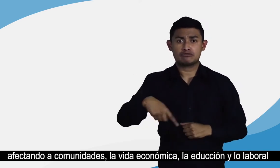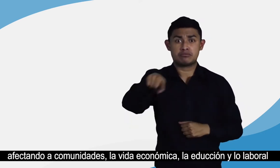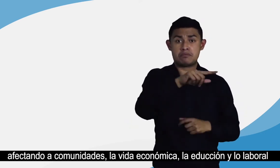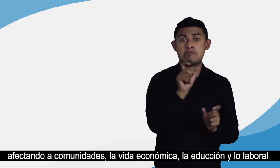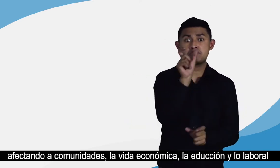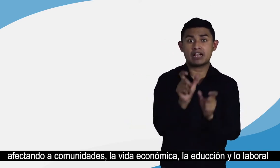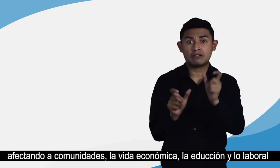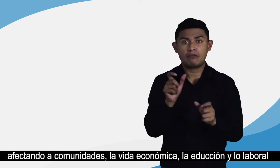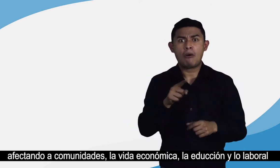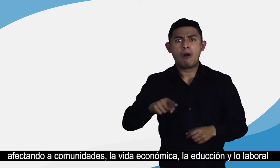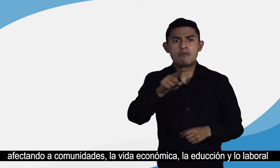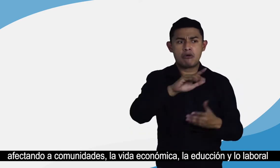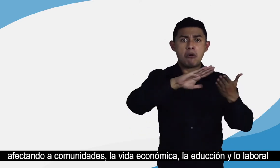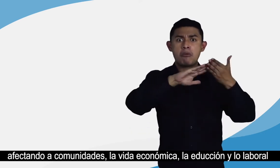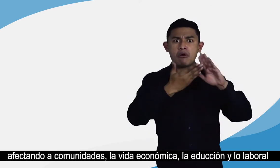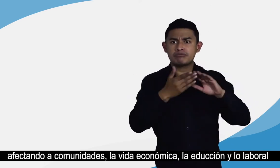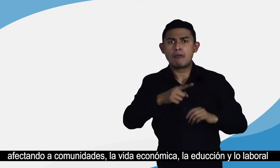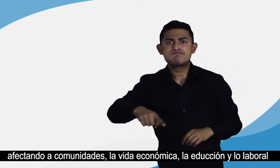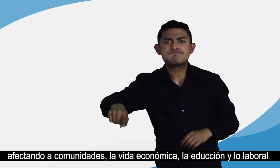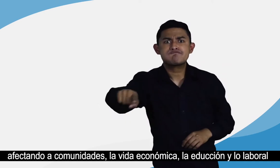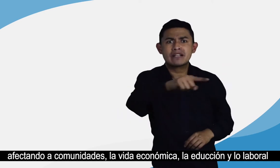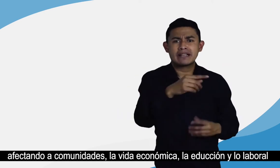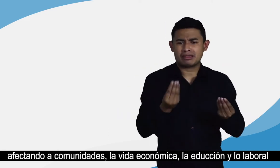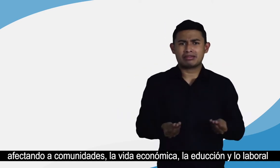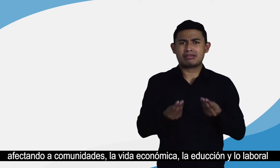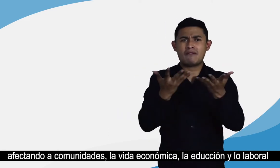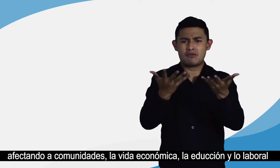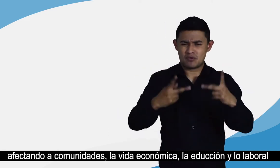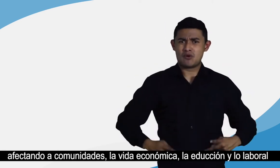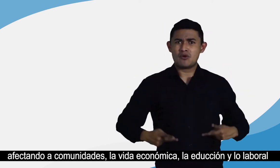afectando a comunidades, la vida económica, la educación y lo laboral,